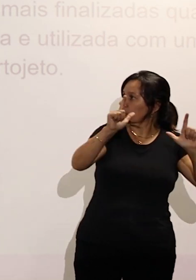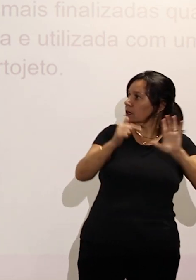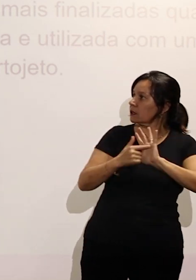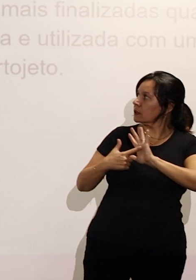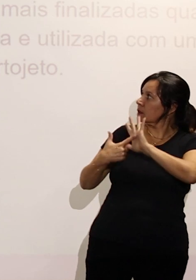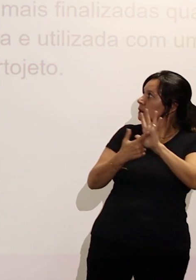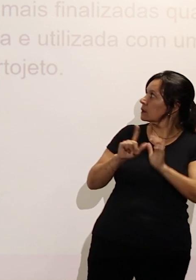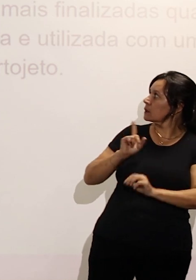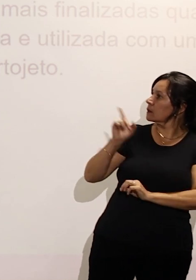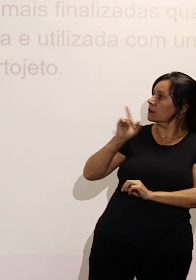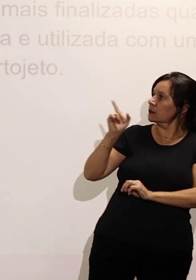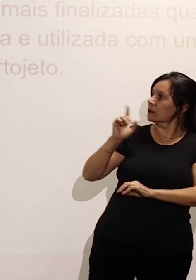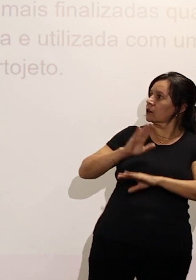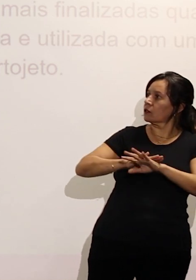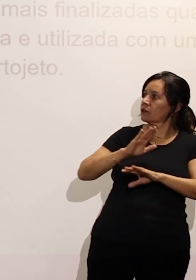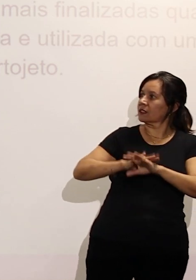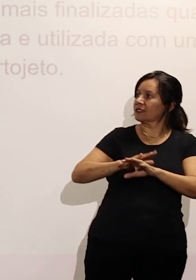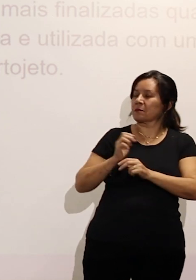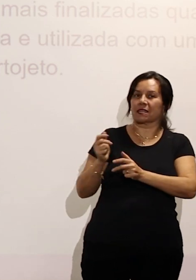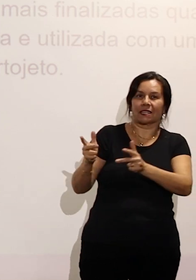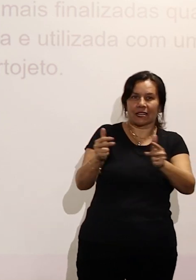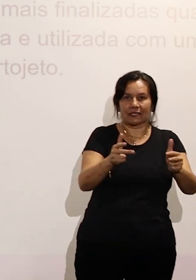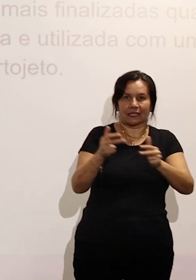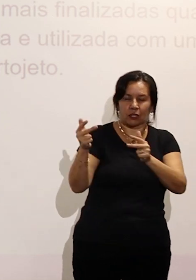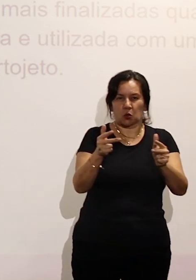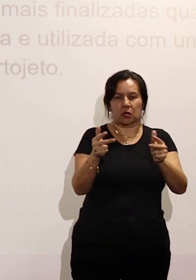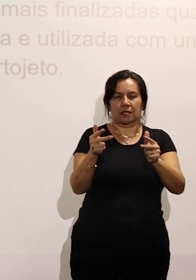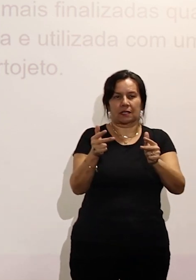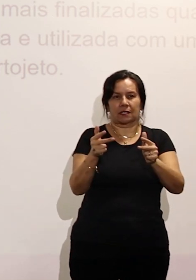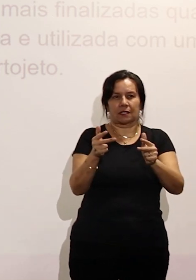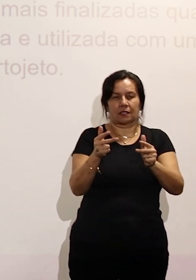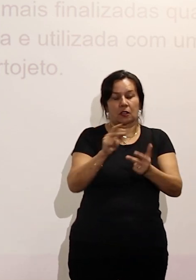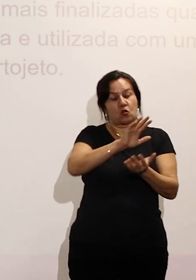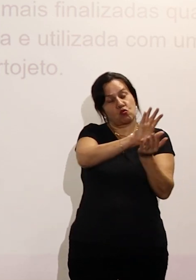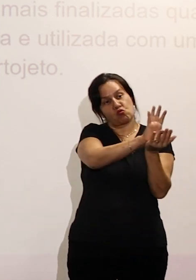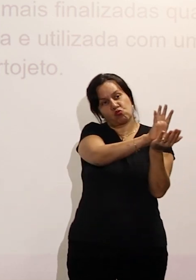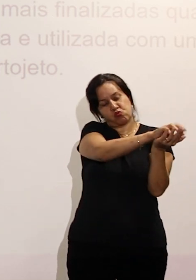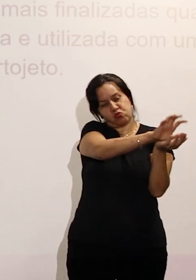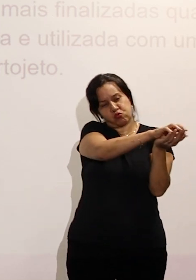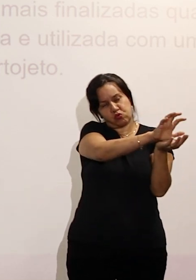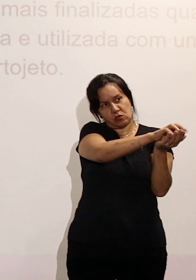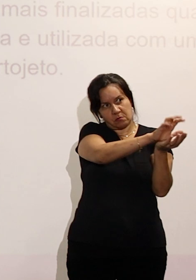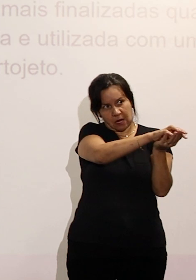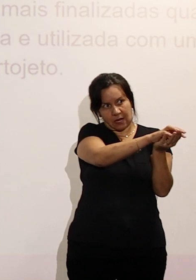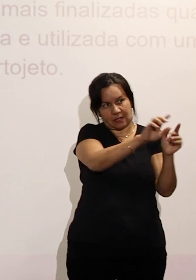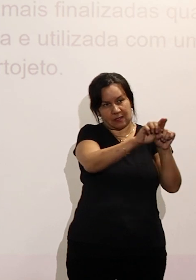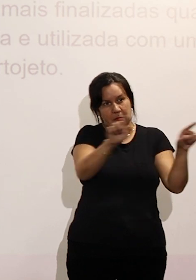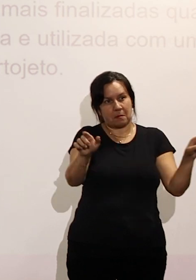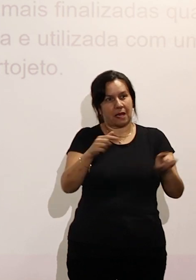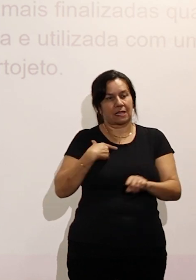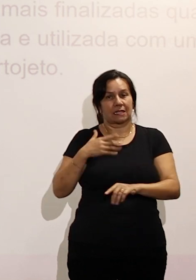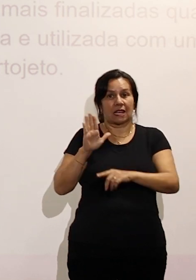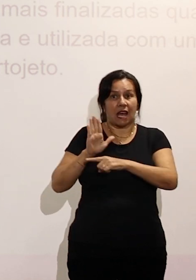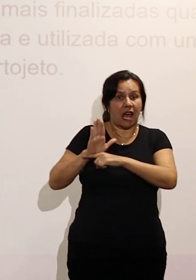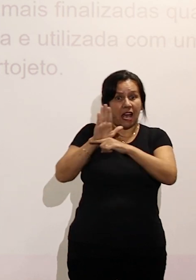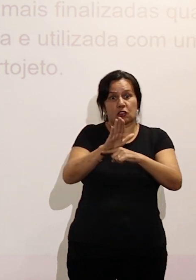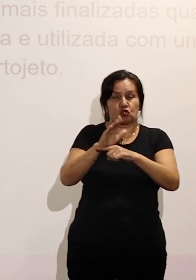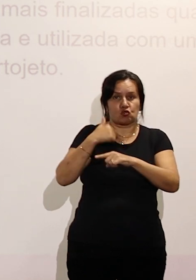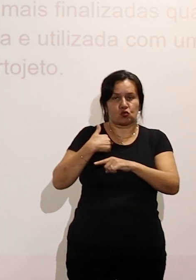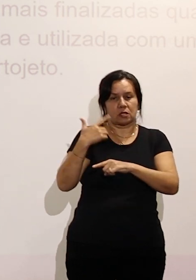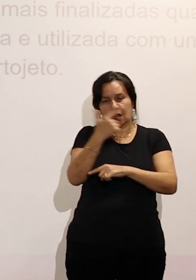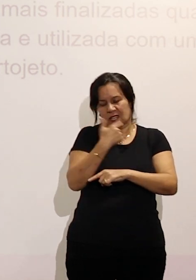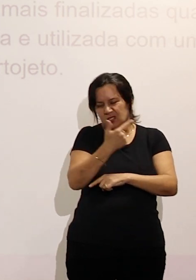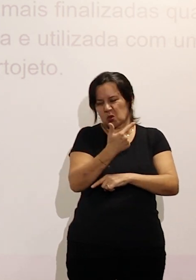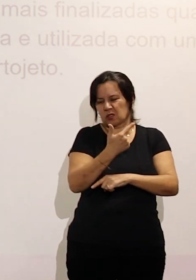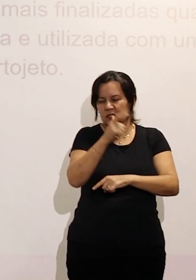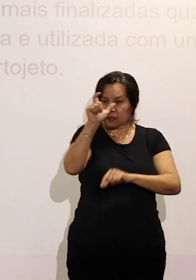um desafio também. O tema era Caçadora de Dragões. E essa é uma outra coisa que eu falo muito, que ajuda muito a gente. Então, a gente já sabe o que é concept art, mas agora,